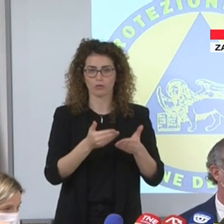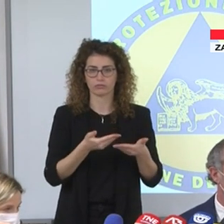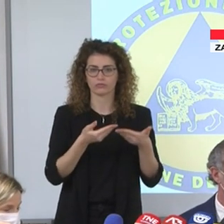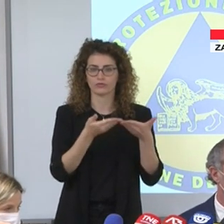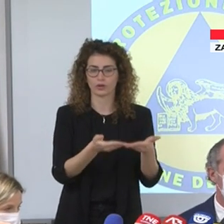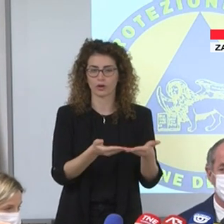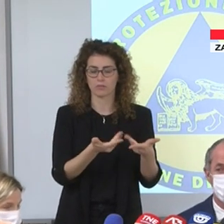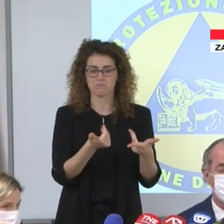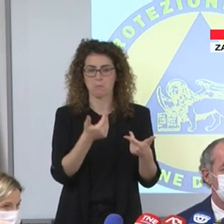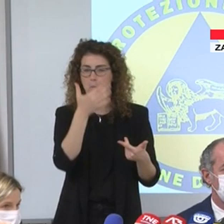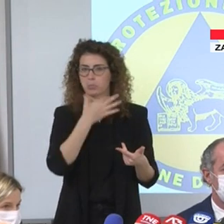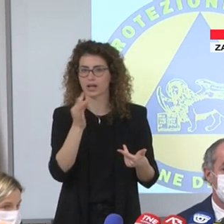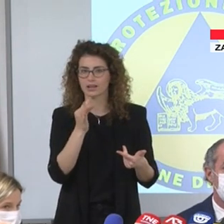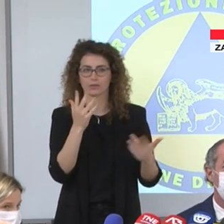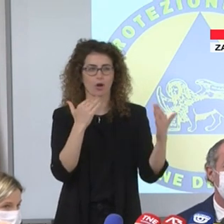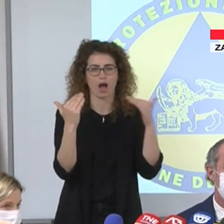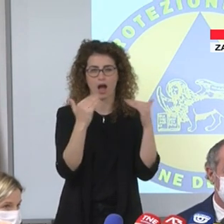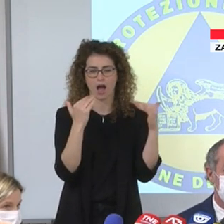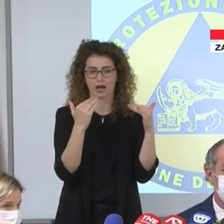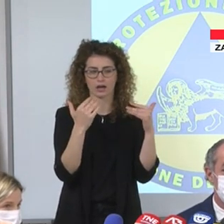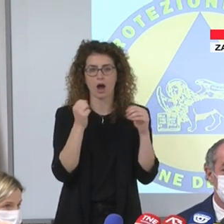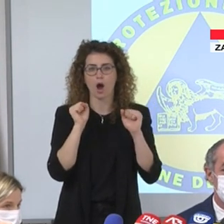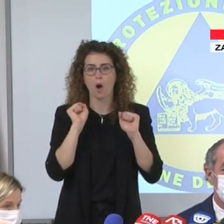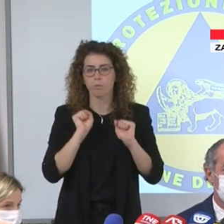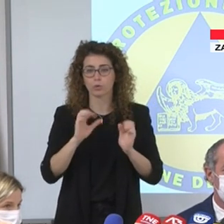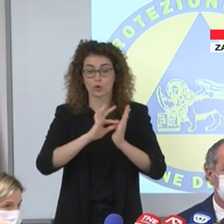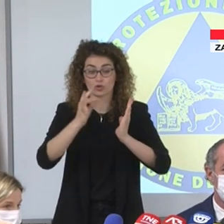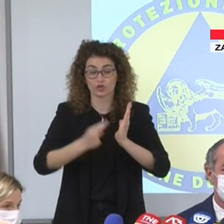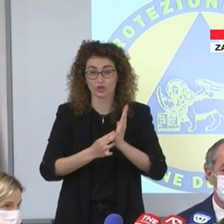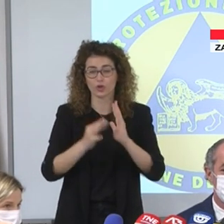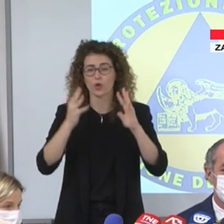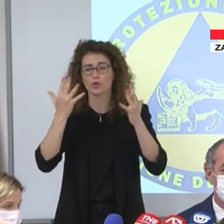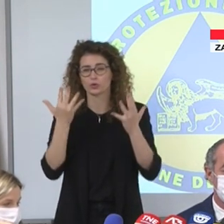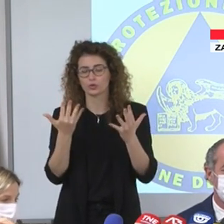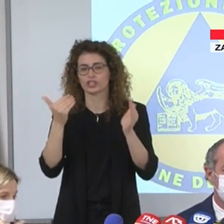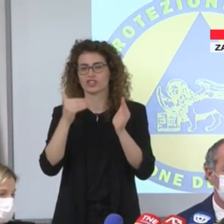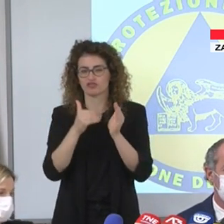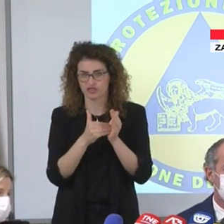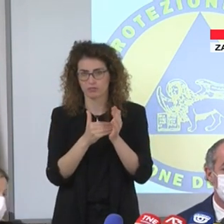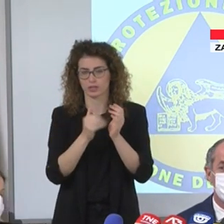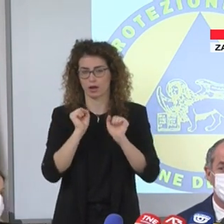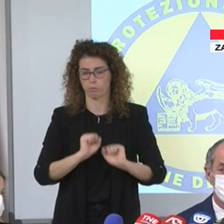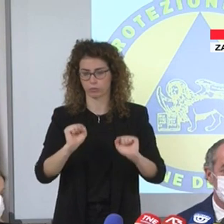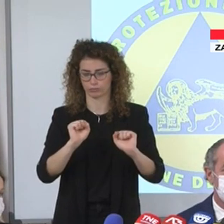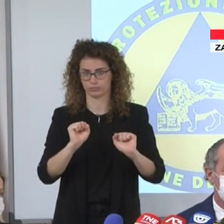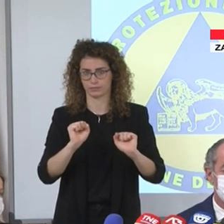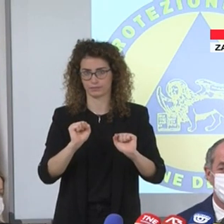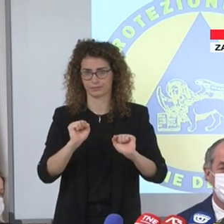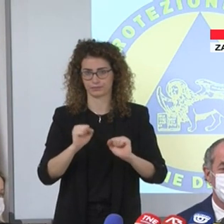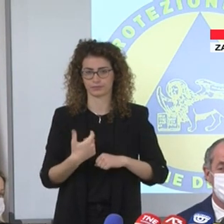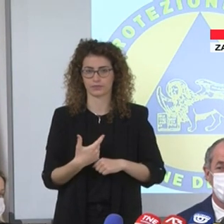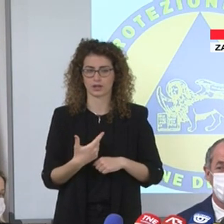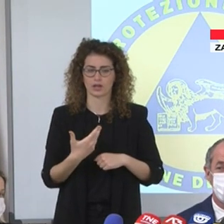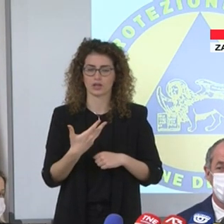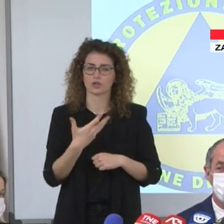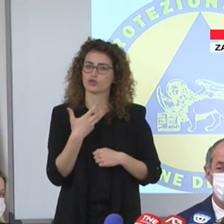fighissimo, bello, climatizzato, e che è in grado di fare 10.000 vaccini al giorno per l'organizzazione che ci è stata data, e peraltro anche con tutta la